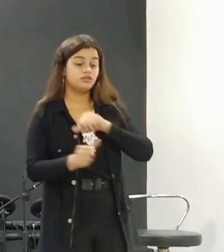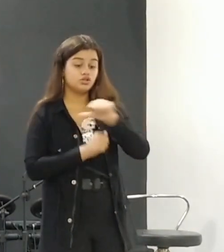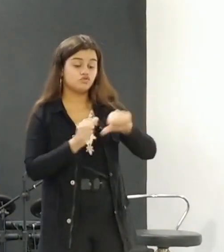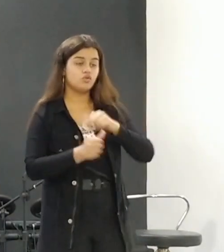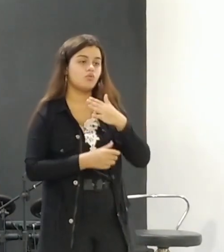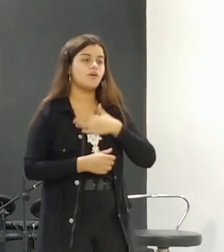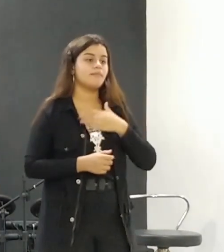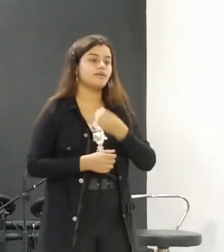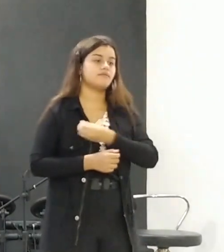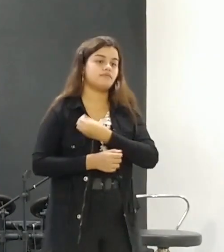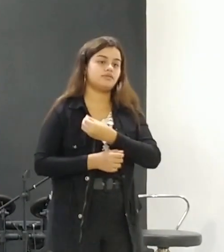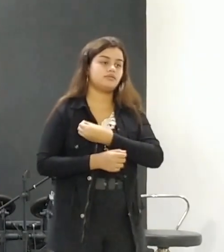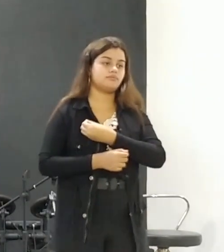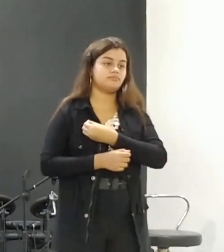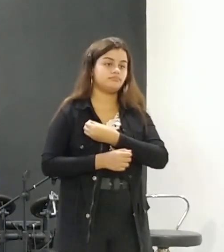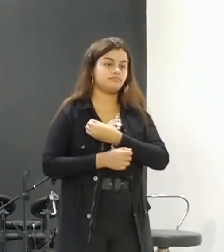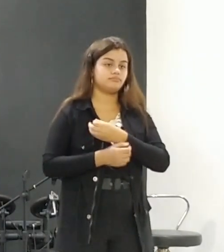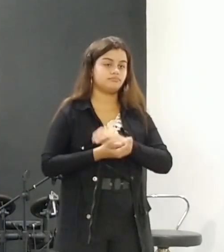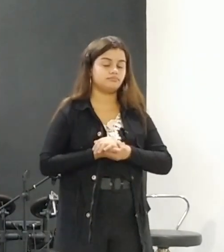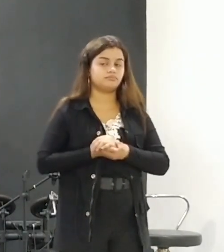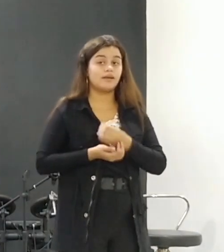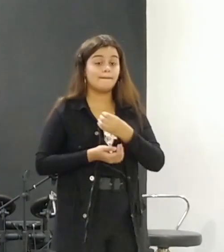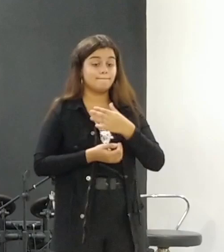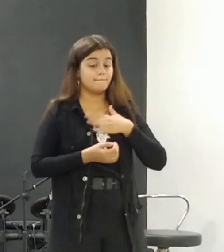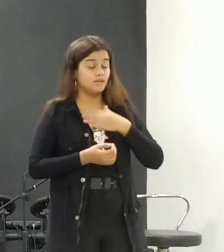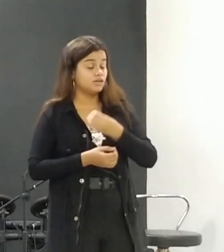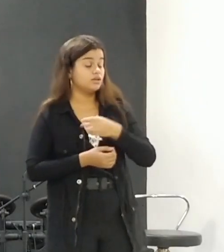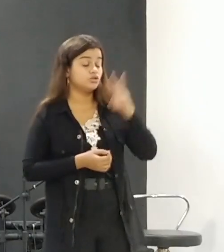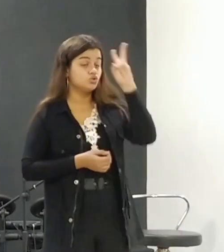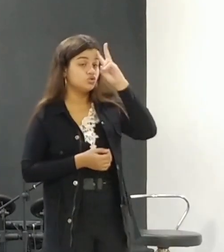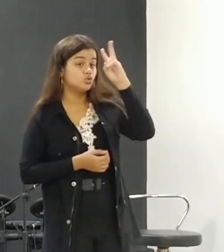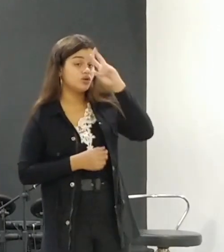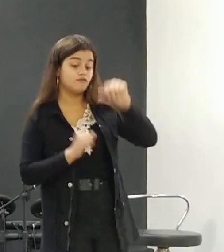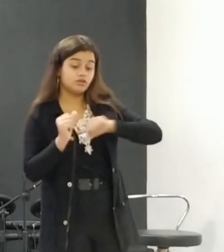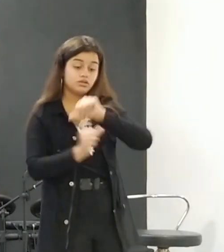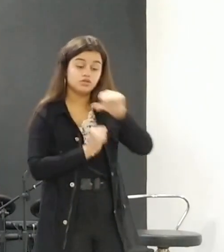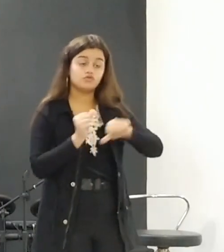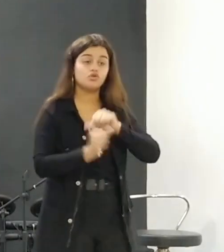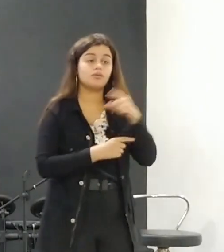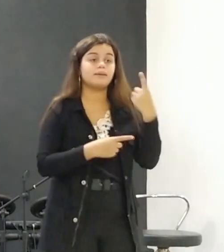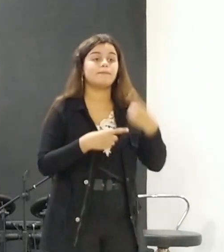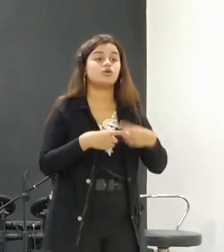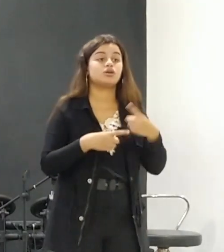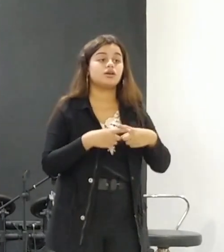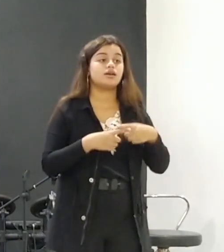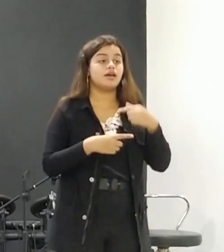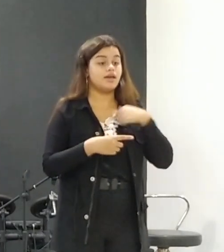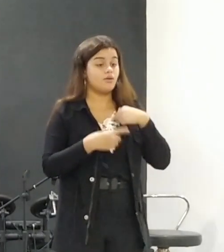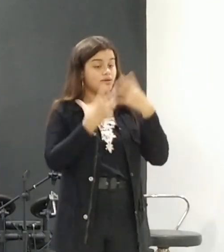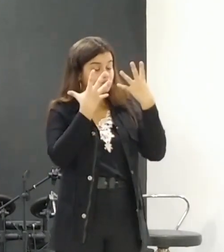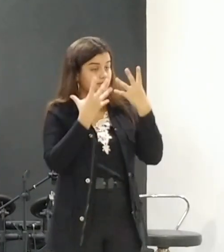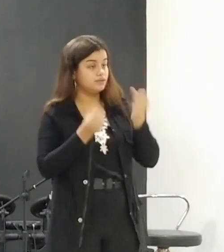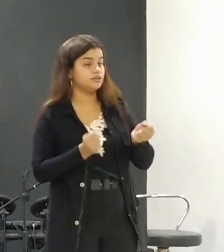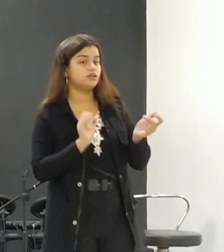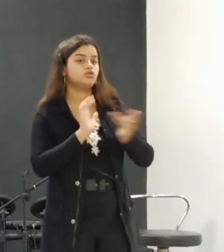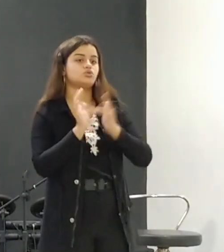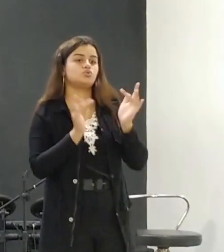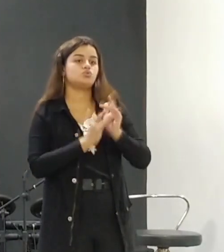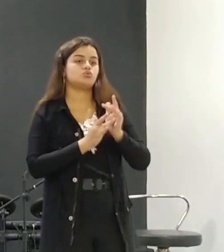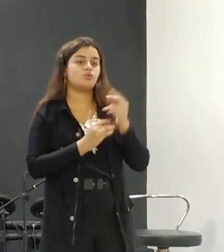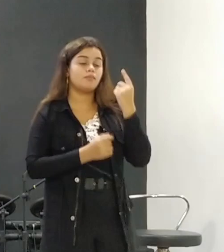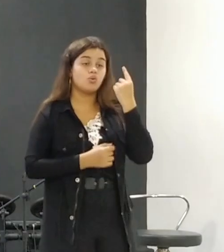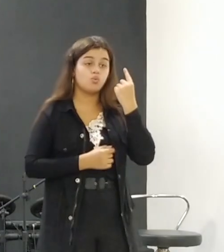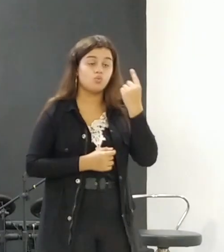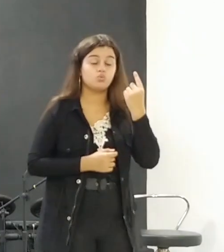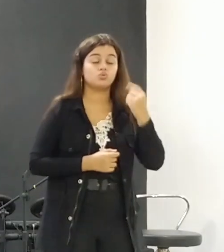Ele mudou a minha história. A história da minha família foi mudada porque um dia eu aceitei Jesus como meu único